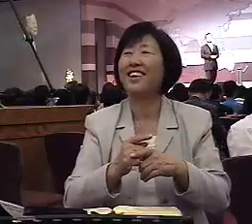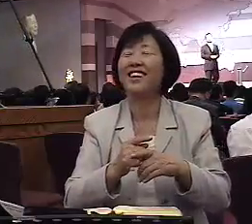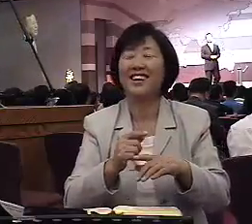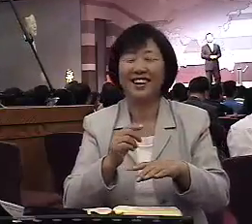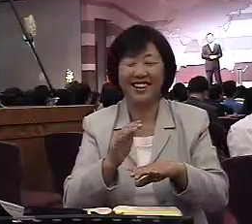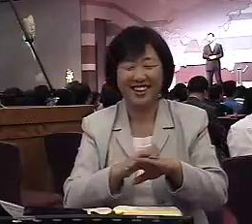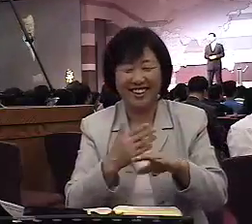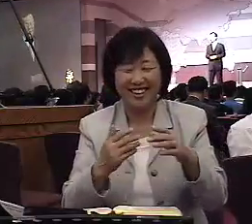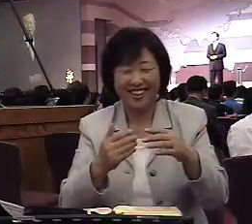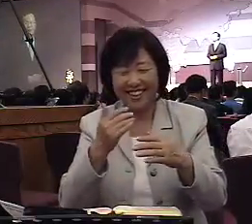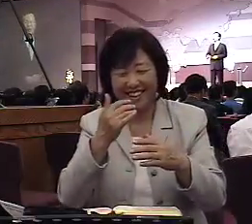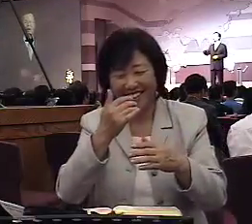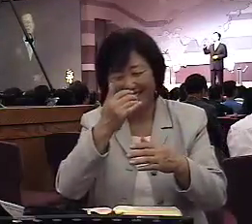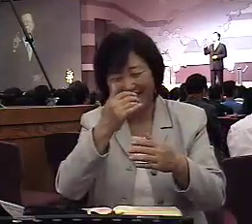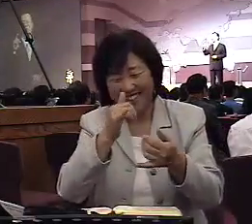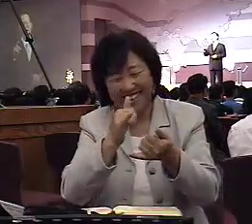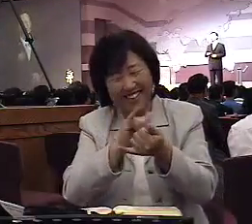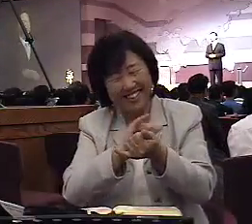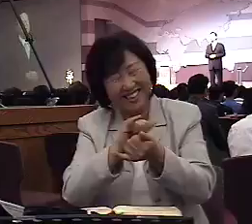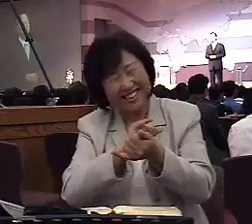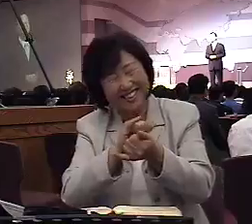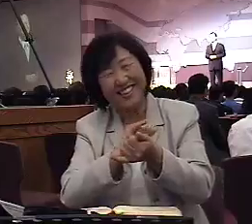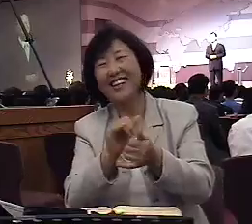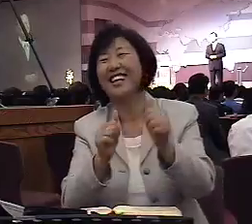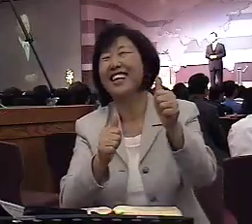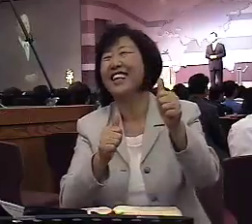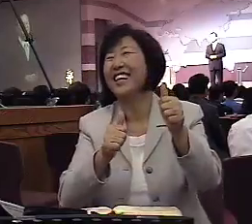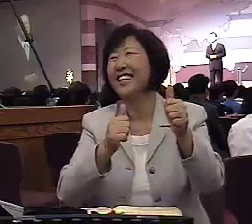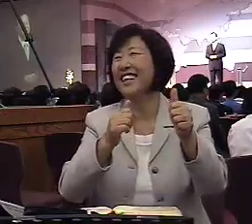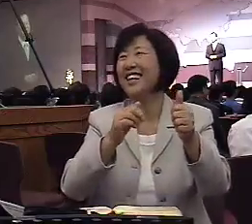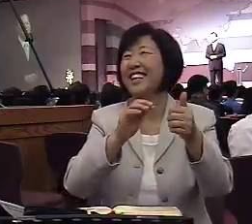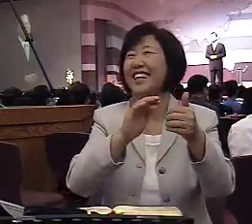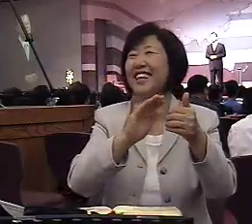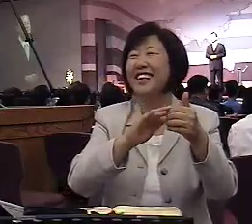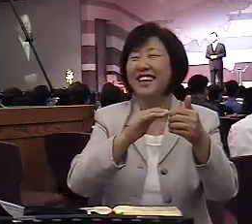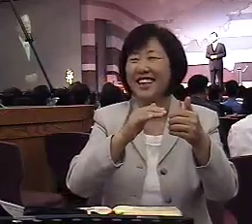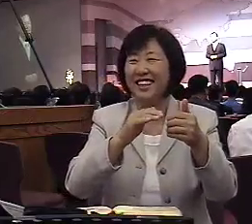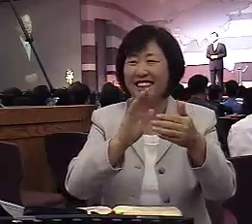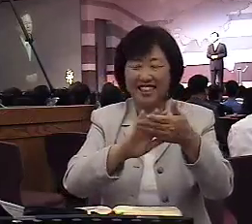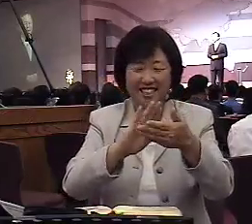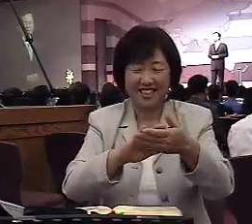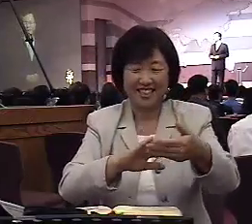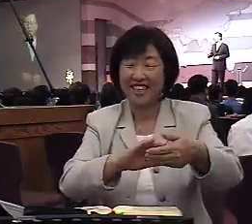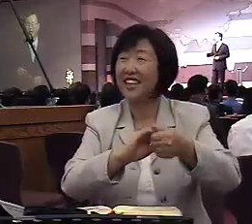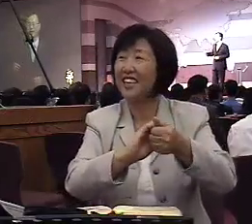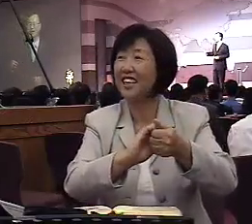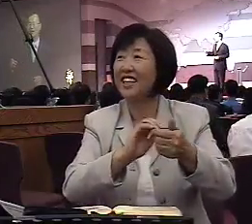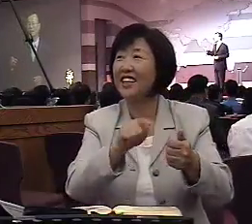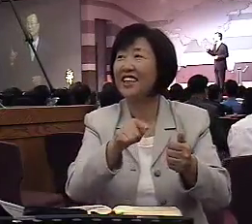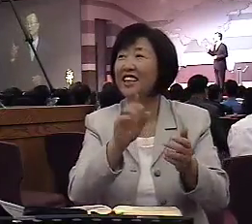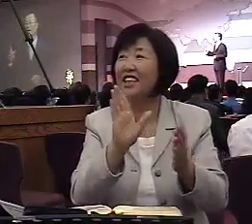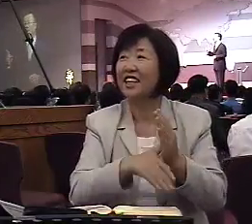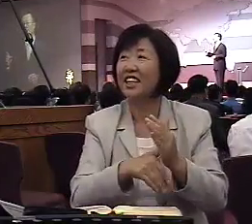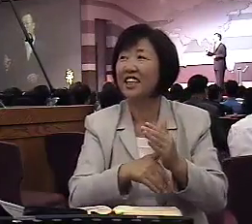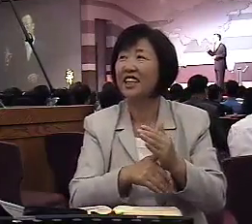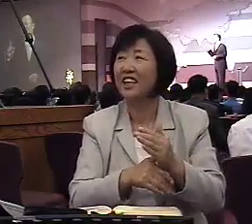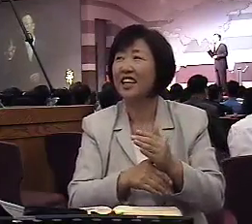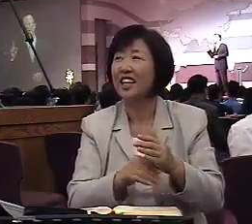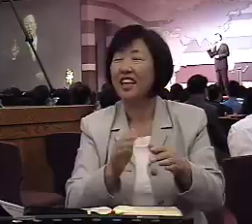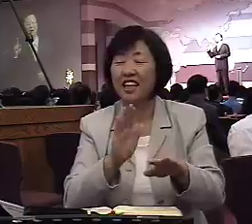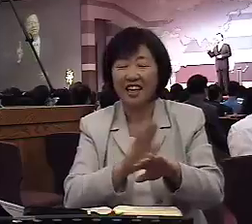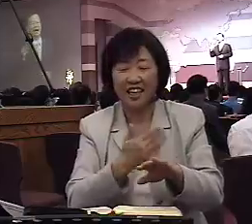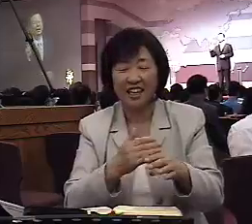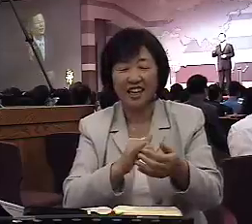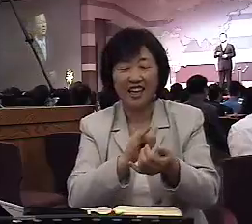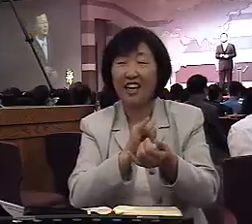보고 있었어요. 저도 놀랬고 그 아저씨도 같이 놀랐어요. 여러분, 제가 근데 그때 엉뚱한 아저씨와